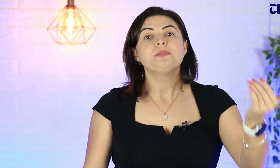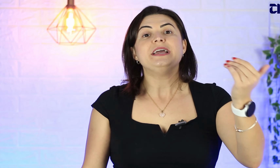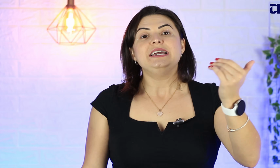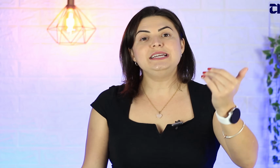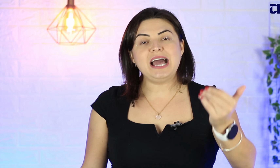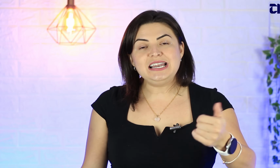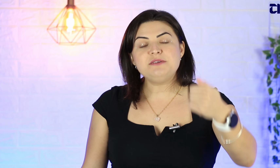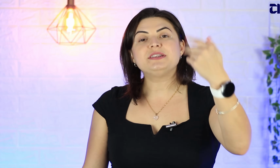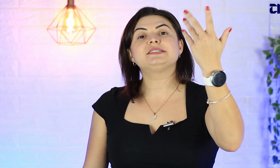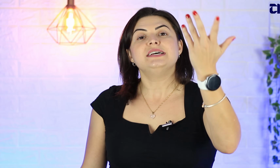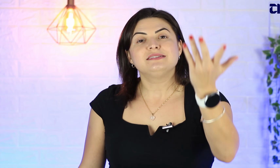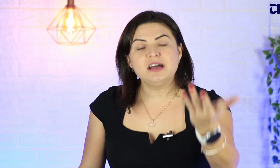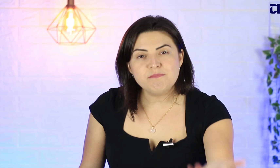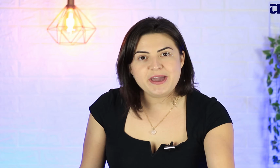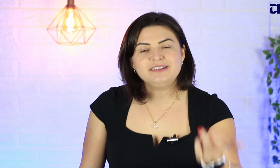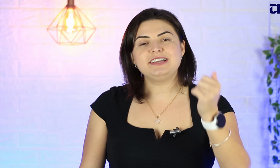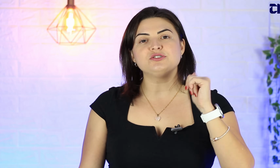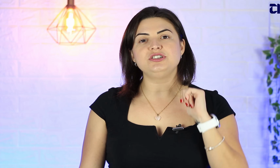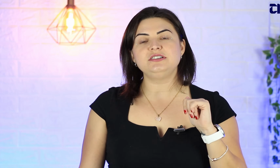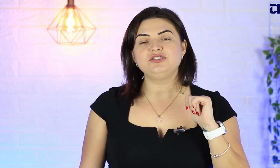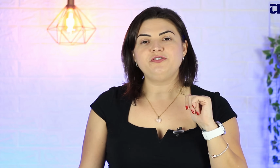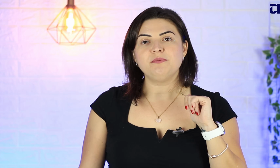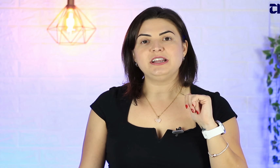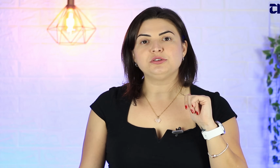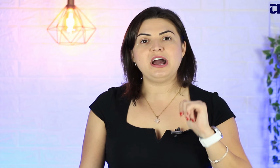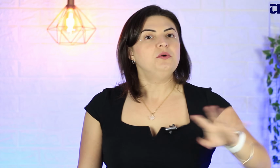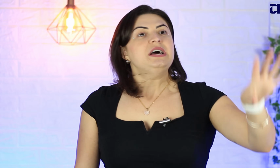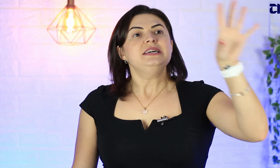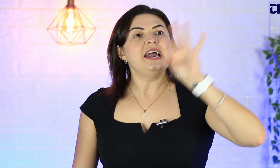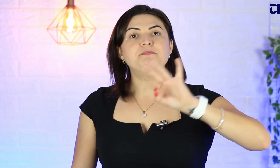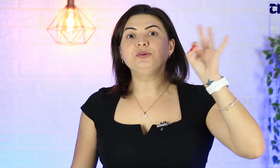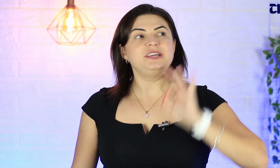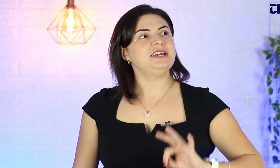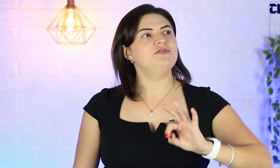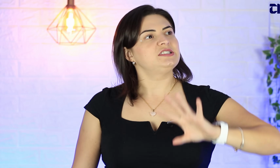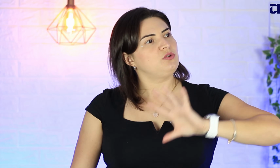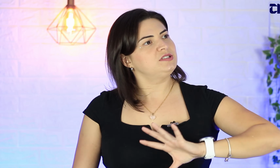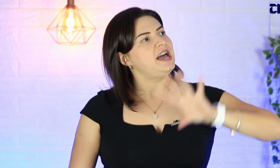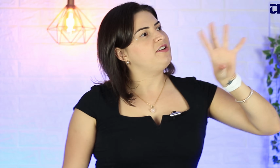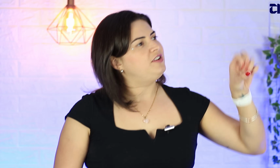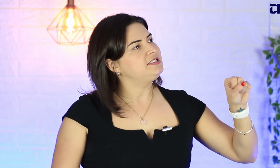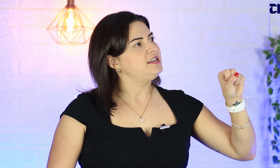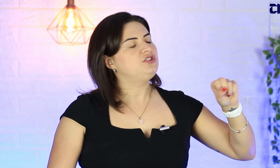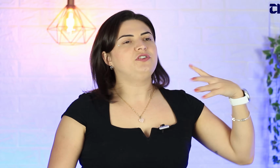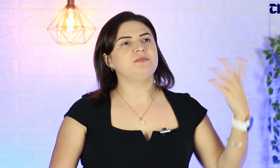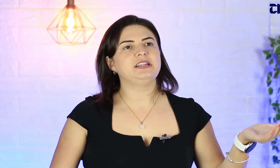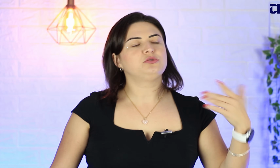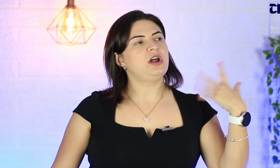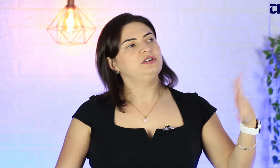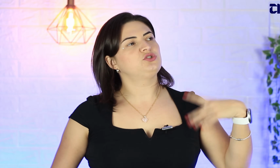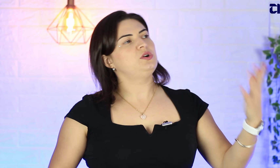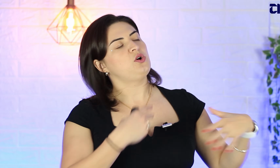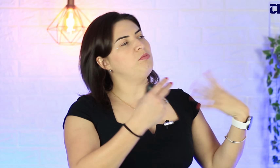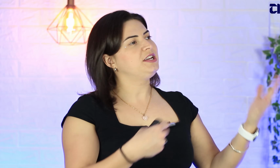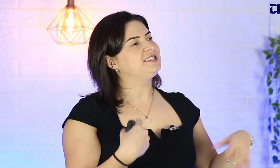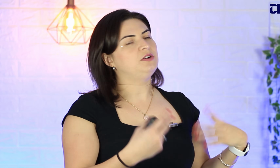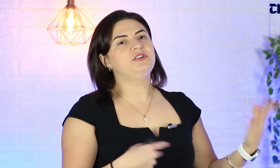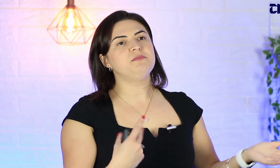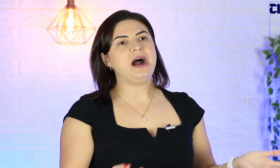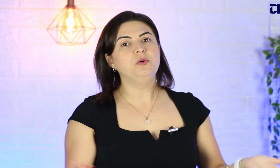e na Libras também tem que surgir de forma natural. E aí, por que que você consegue fazer de forma natural na sua comunicação verbal